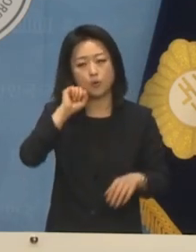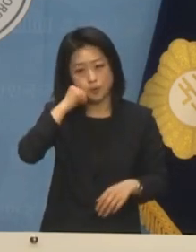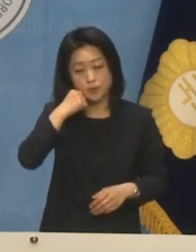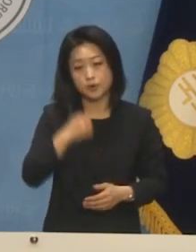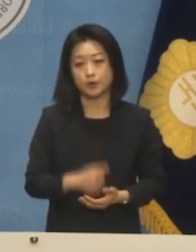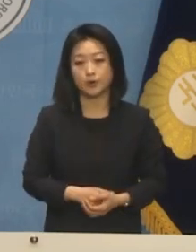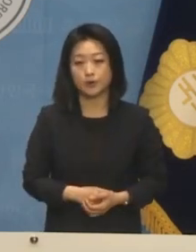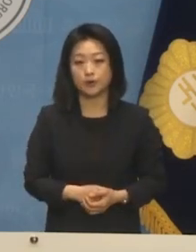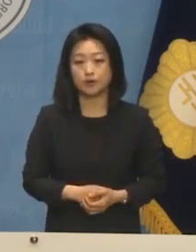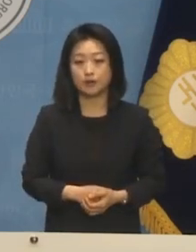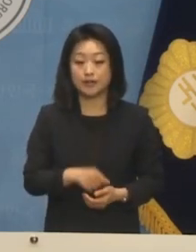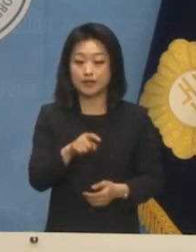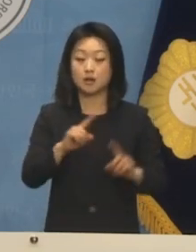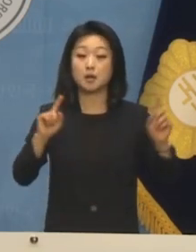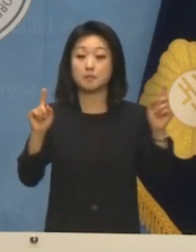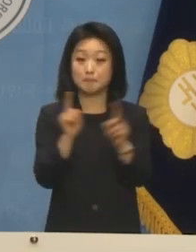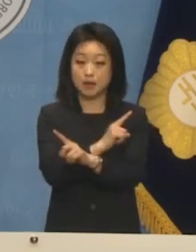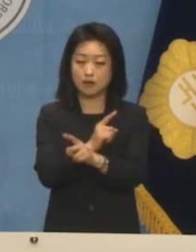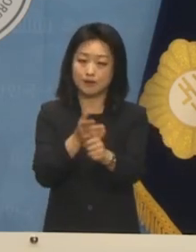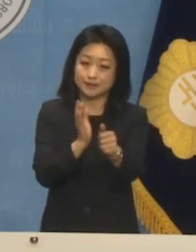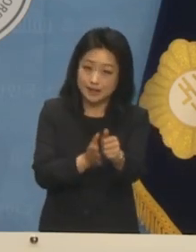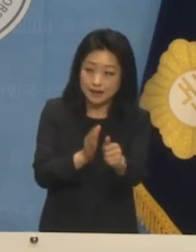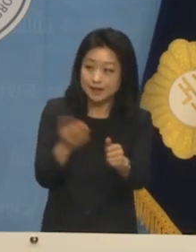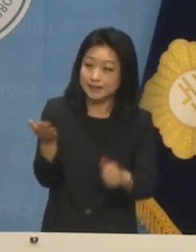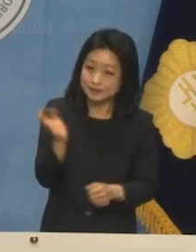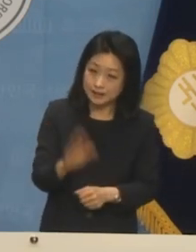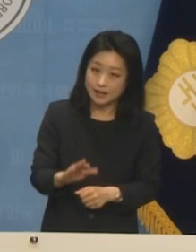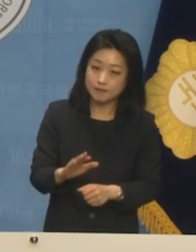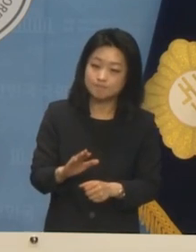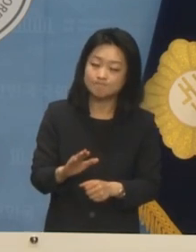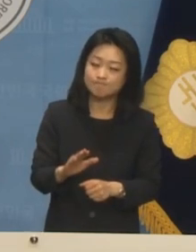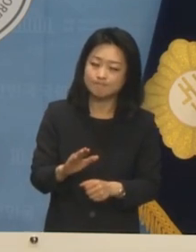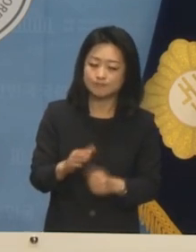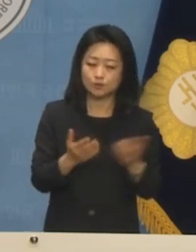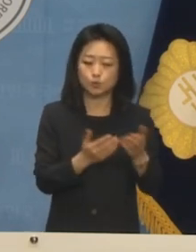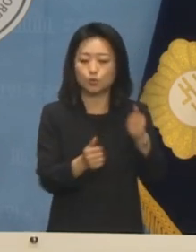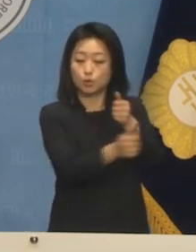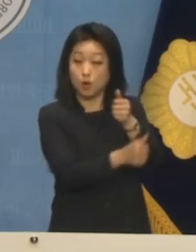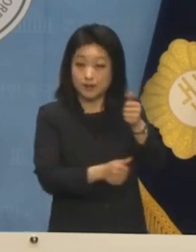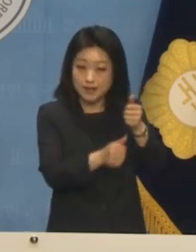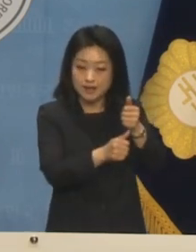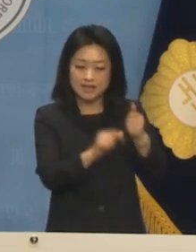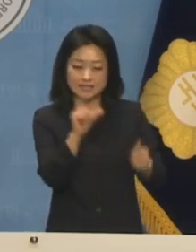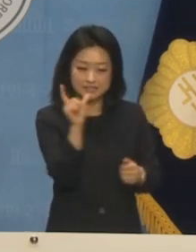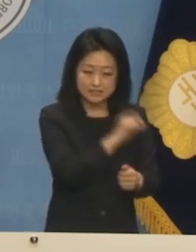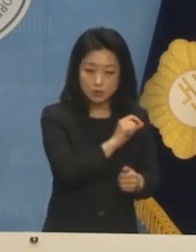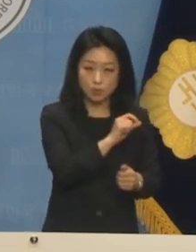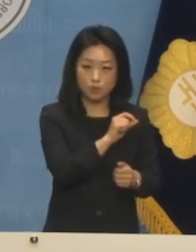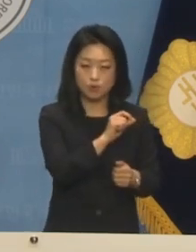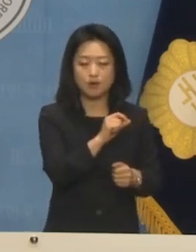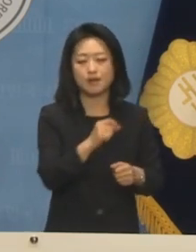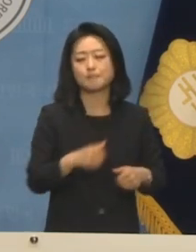않습니다. 이를 시정할 것을 지속적으로 요구하고 있음에도 불구하고 노동위원회는 신속성이나